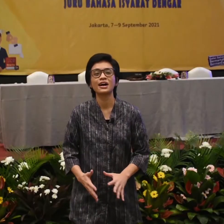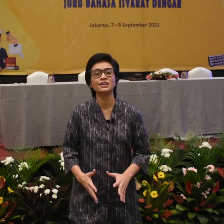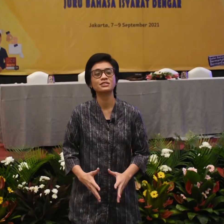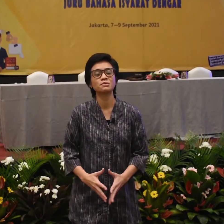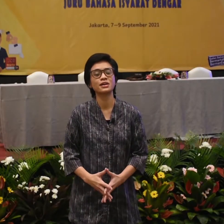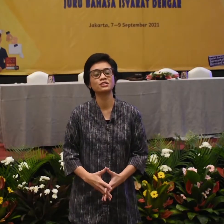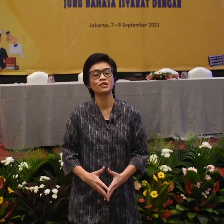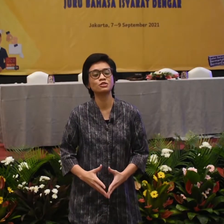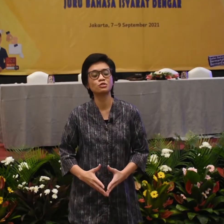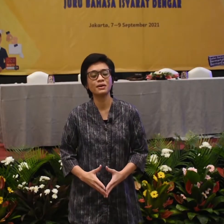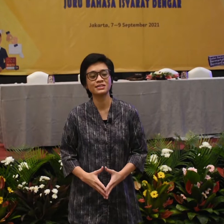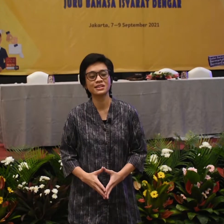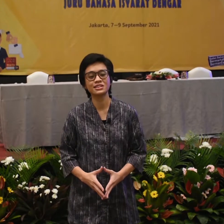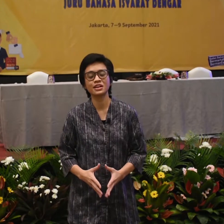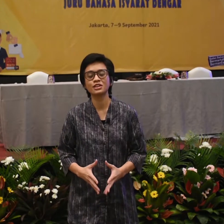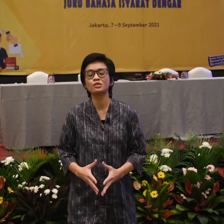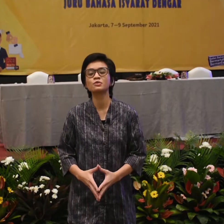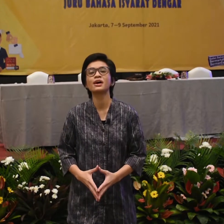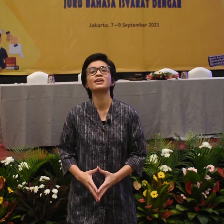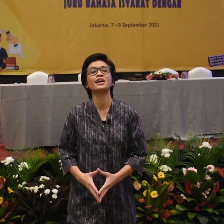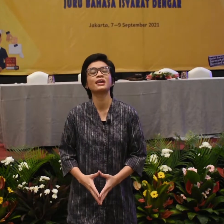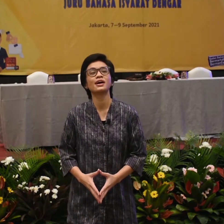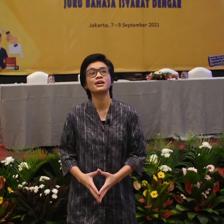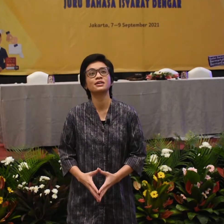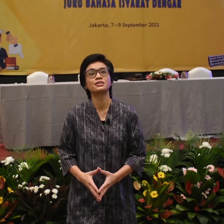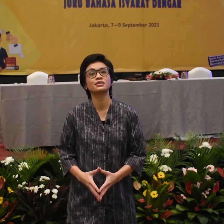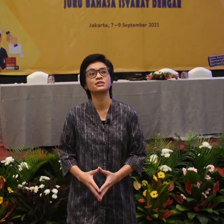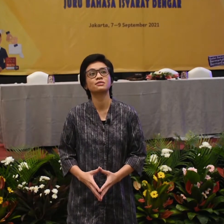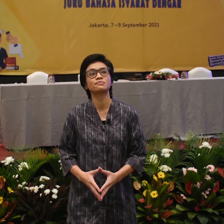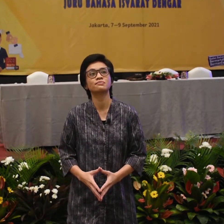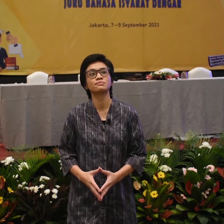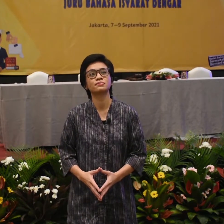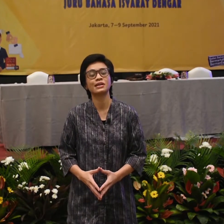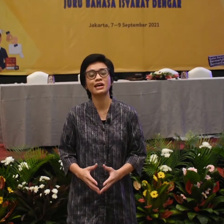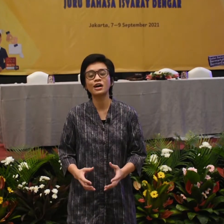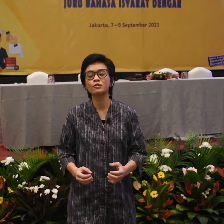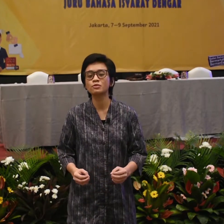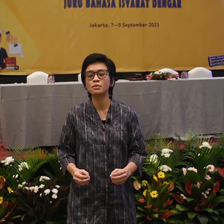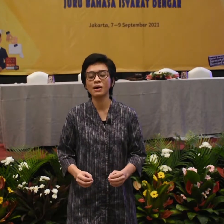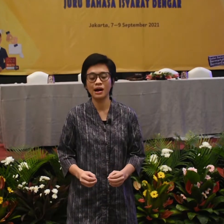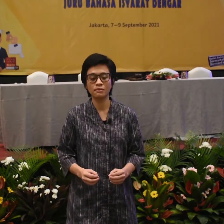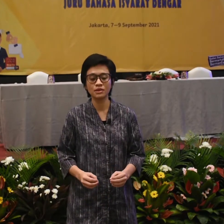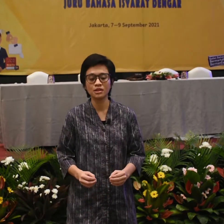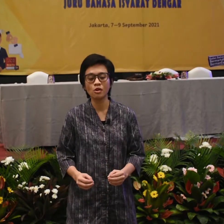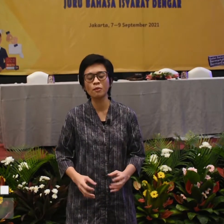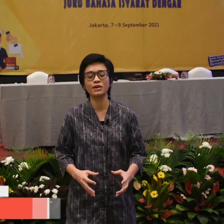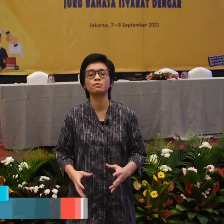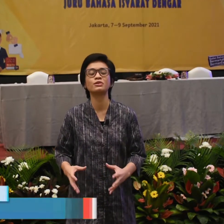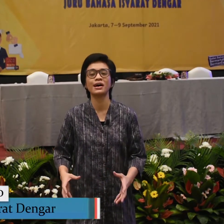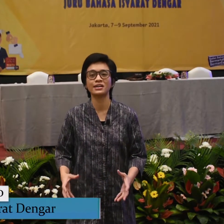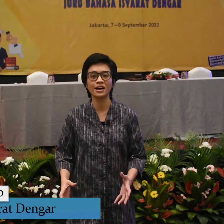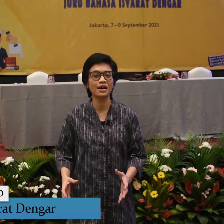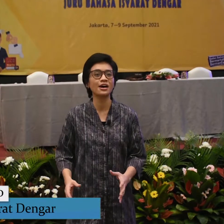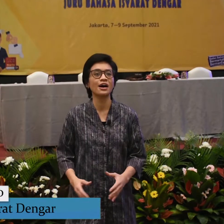Tantangan sebagai seorang juru bahasa isyarat itu adalah tantangan untuk memahami komponen budaya